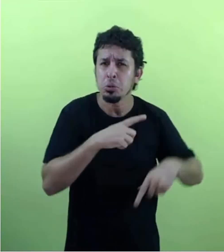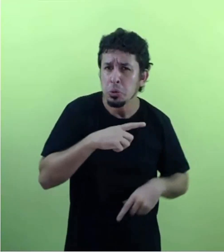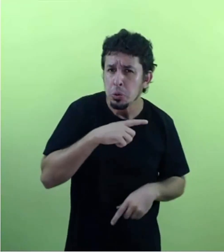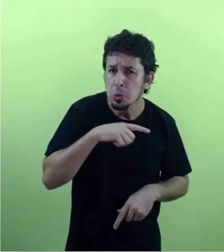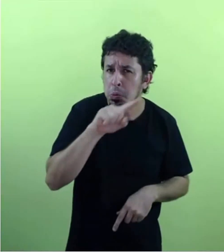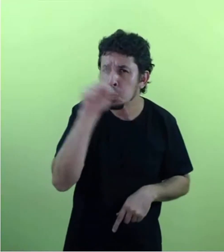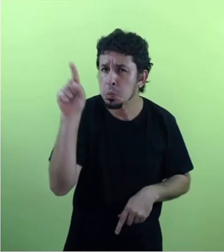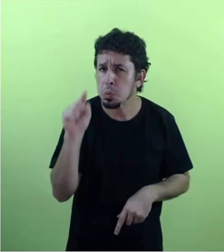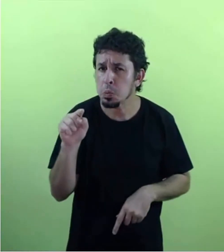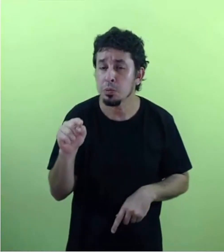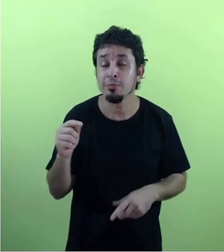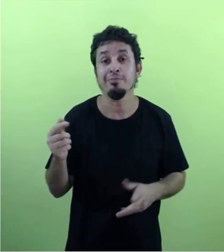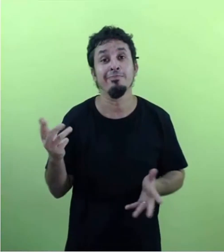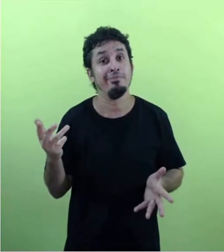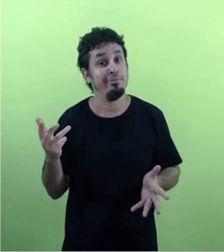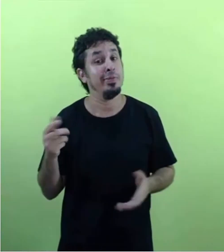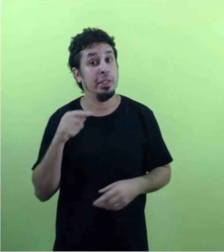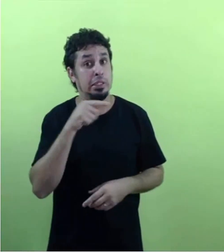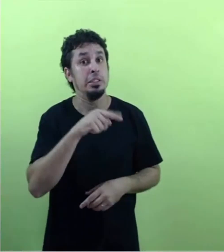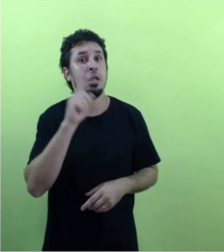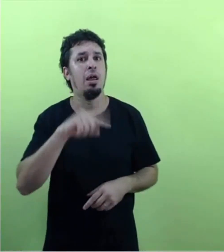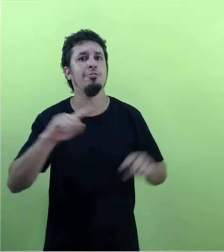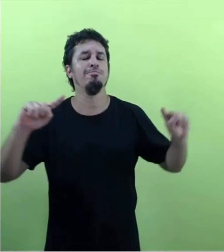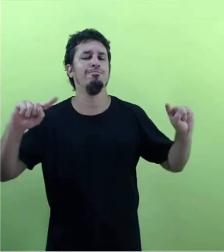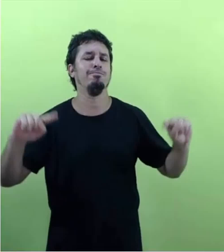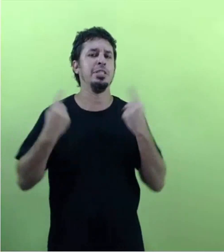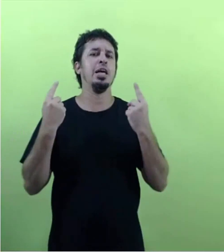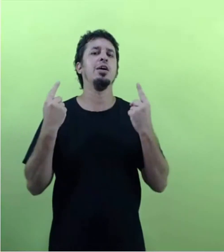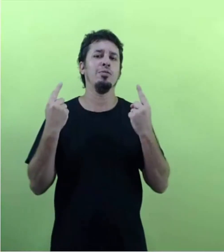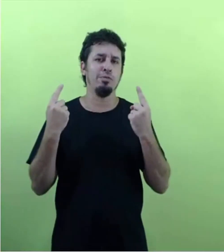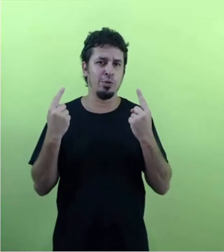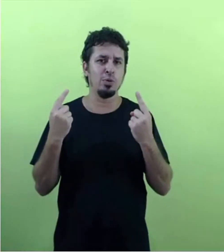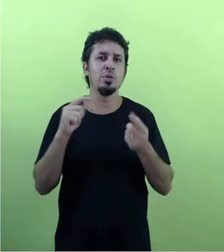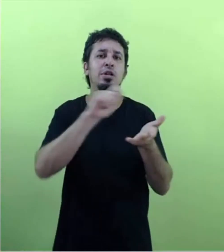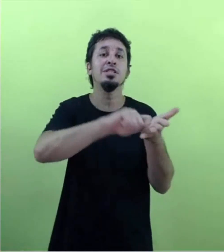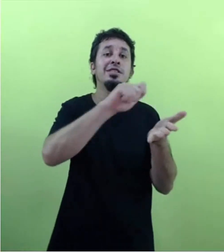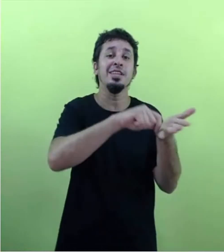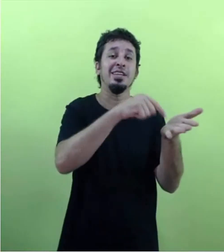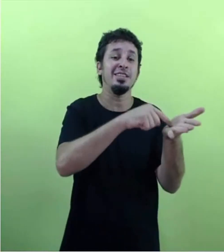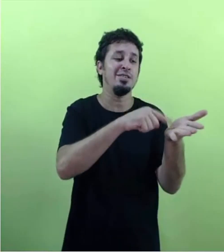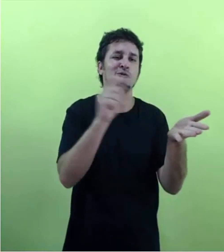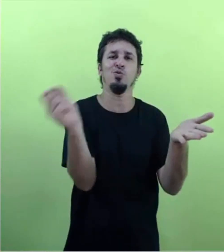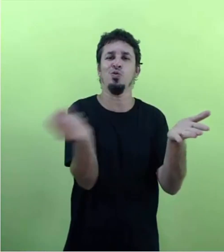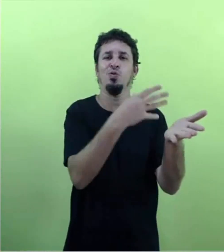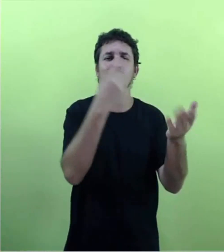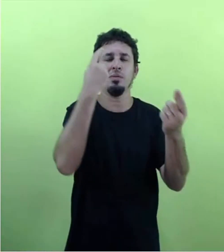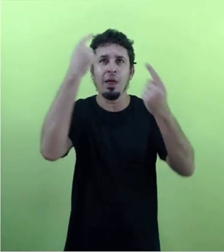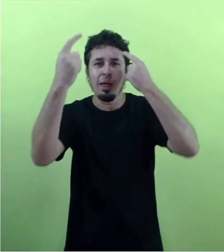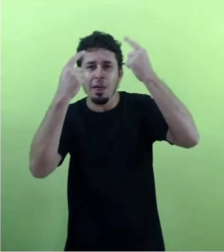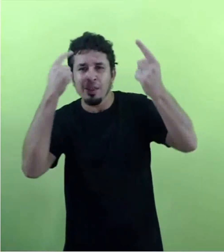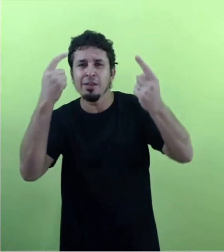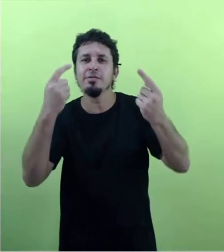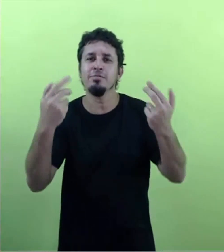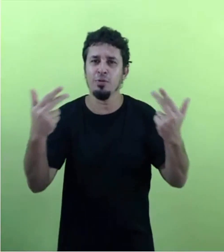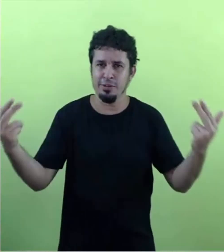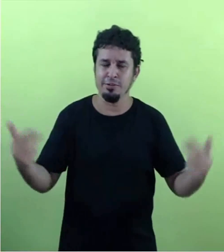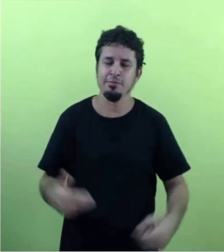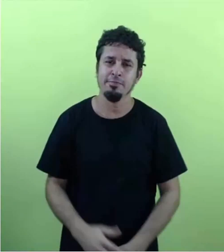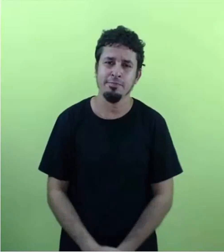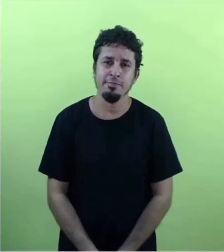e gerações. Pois sim, este seria o maior desafio de uma escrita a ser